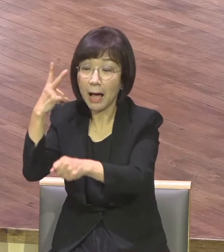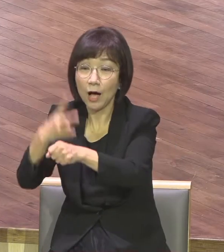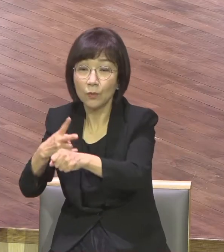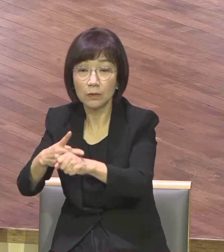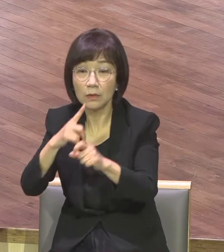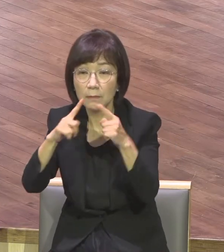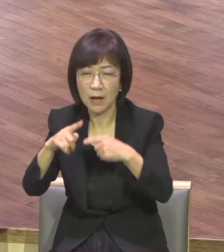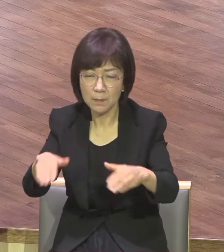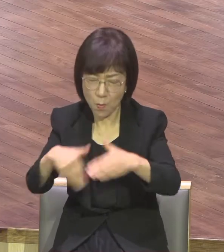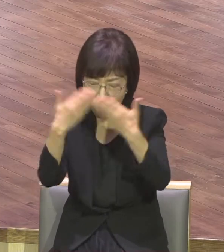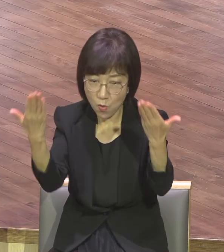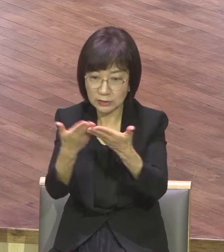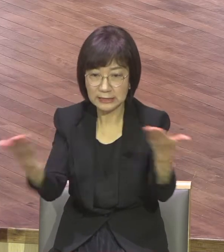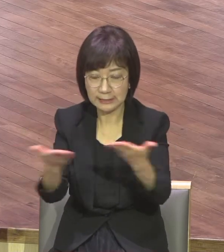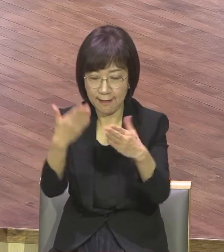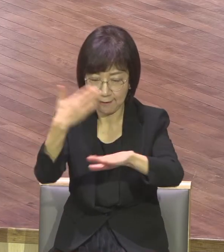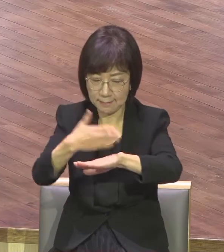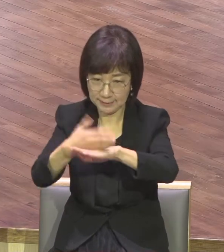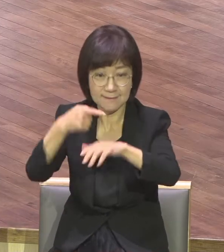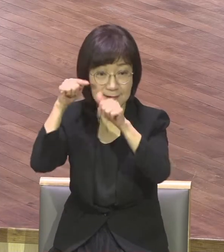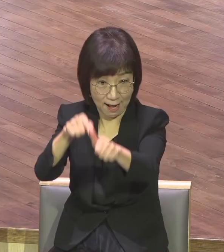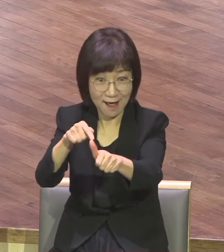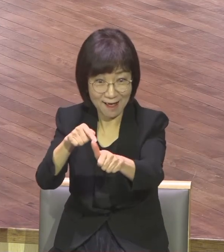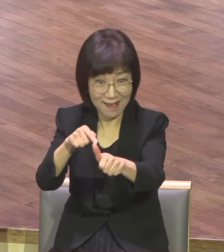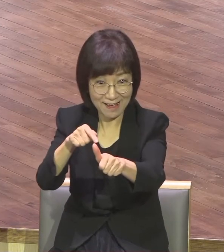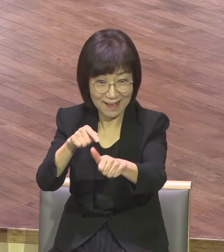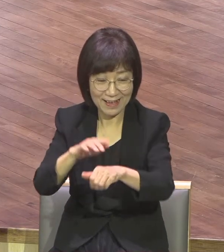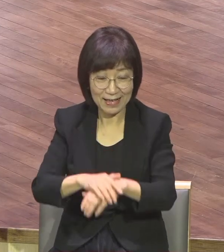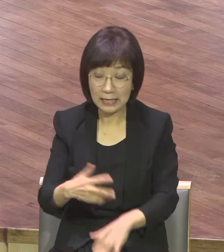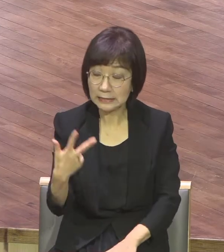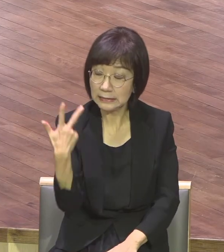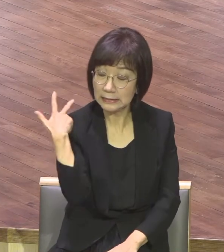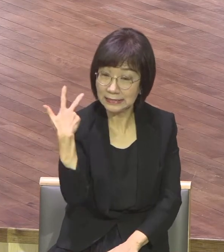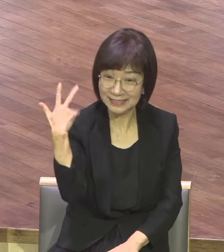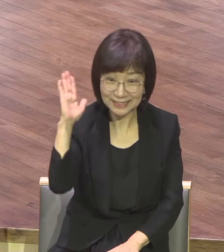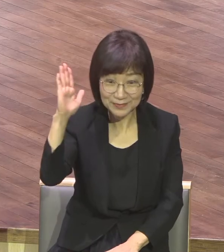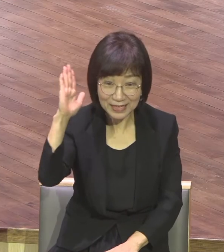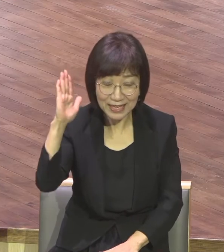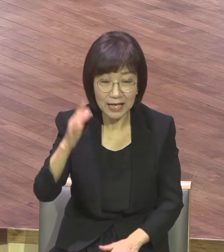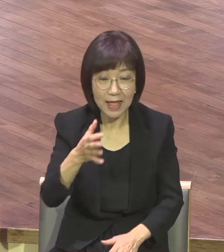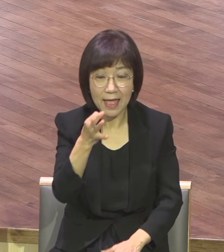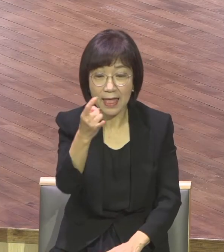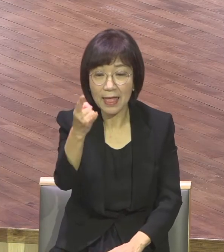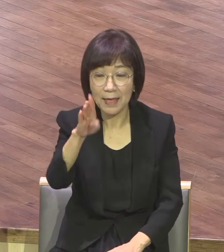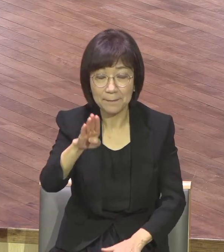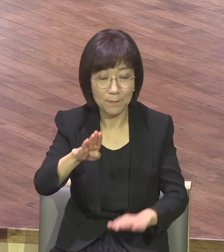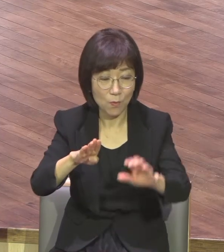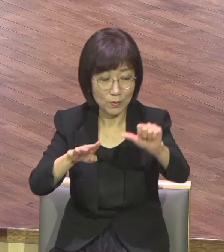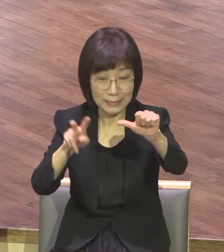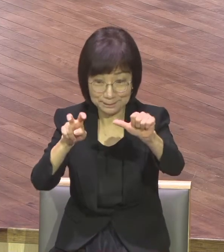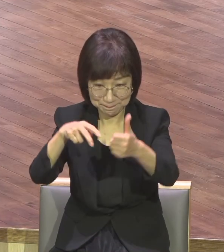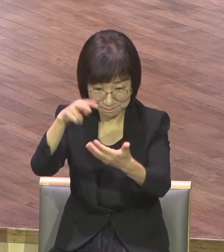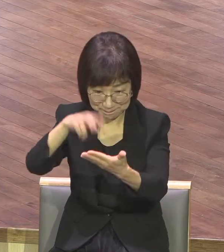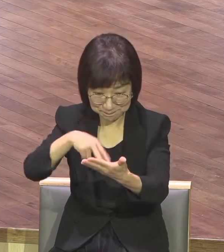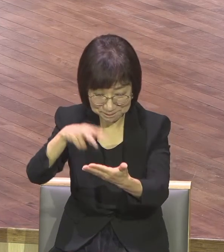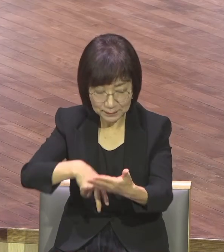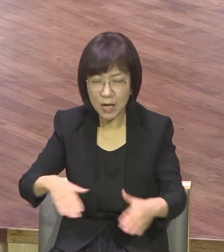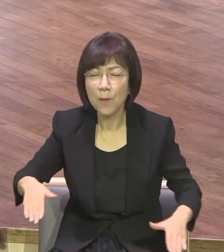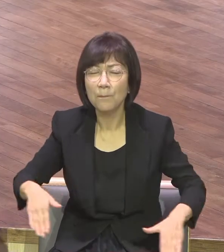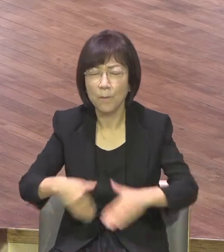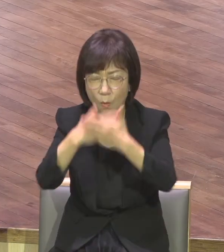범사에 감사하라라고 강조하고 있습니다. 지난주에 말씀을 드렸습니다. 에베소 5장 20절 말씀처럼